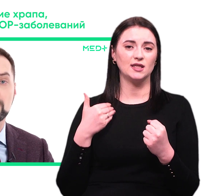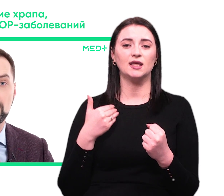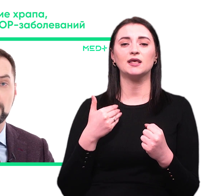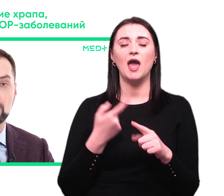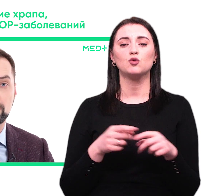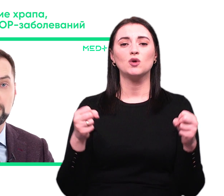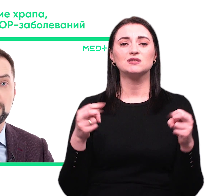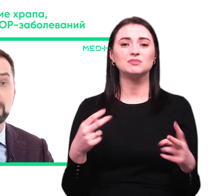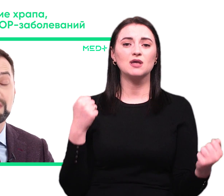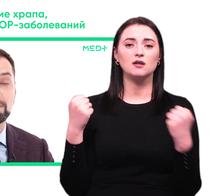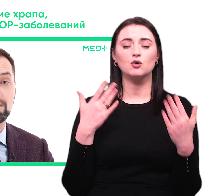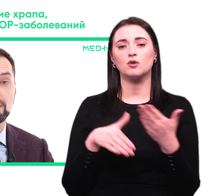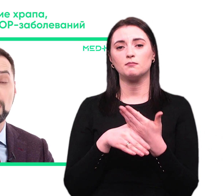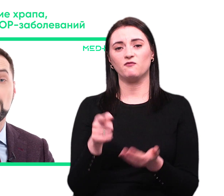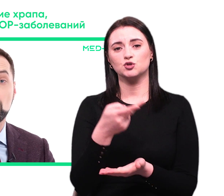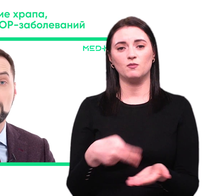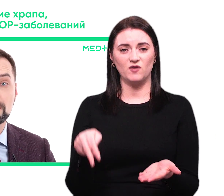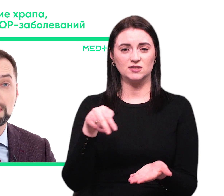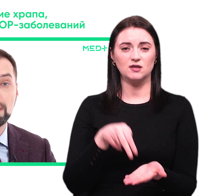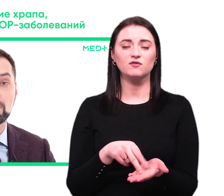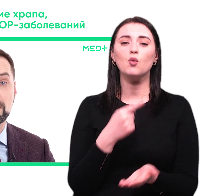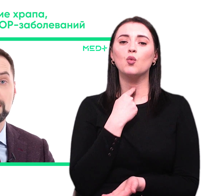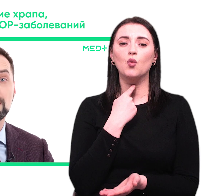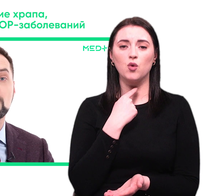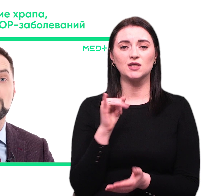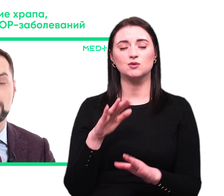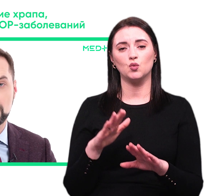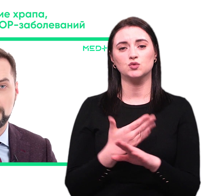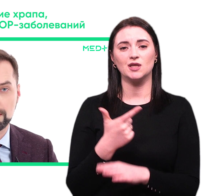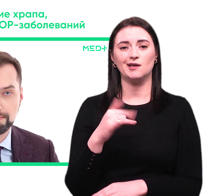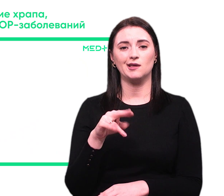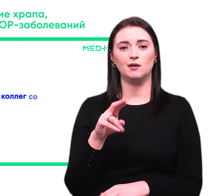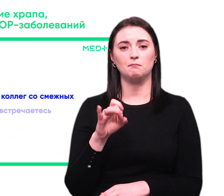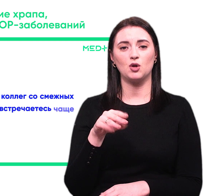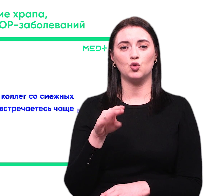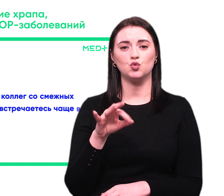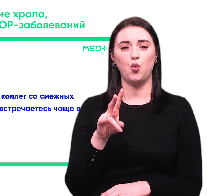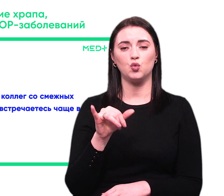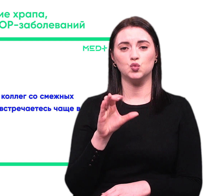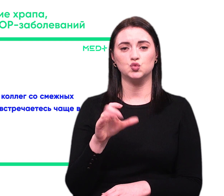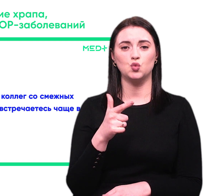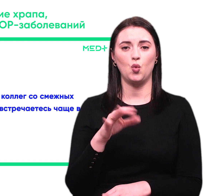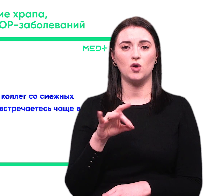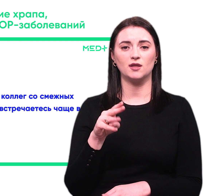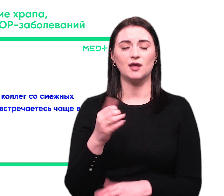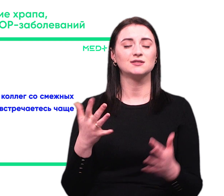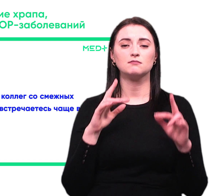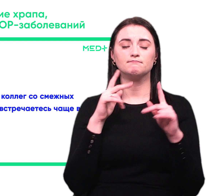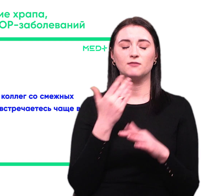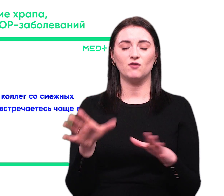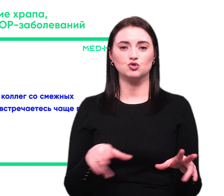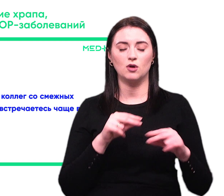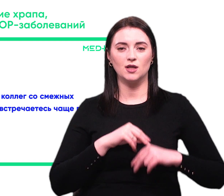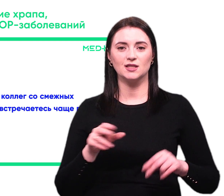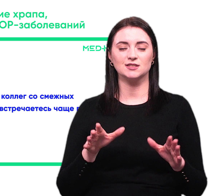комплекс упражнений, который поможет вам возобновить голос и устранить гипертонус гортани. С какими ошибками ваших коллег со